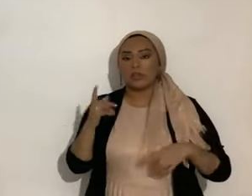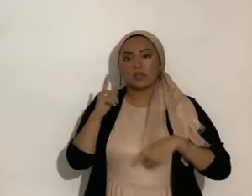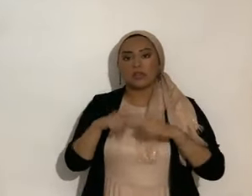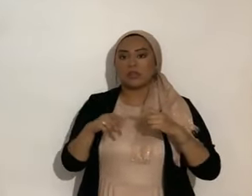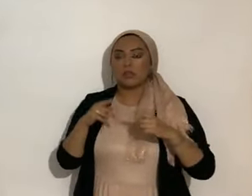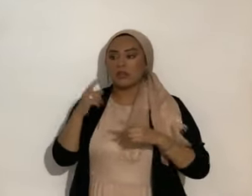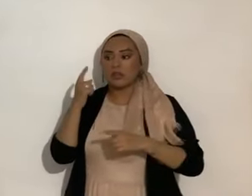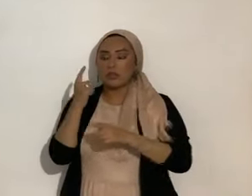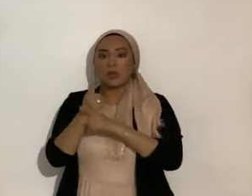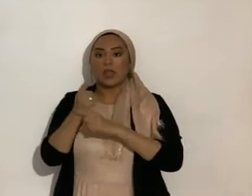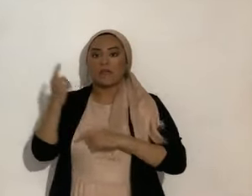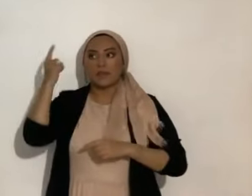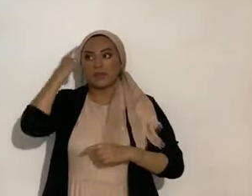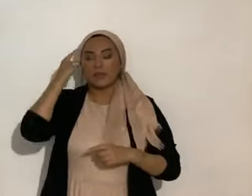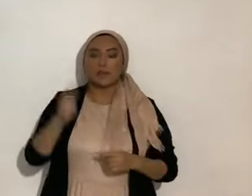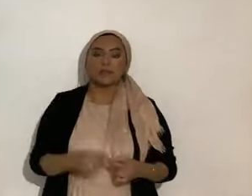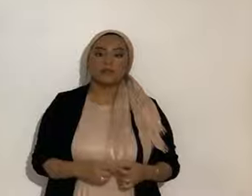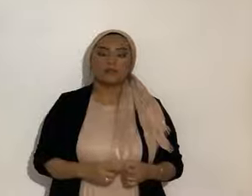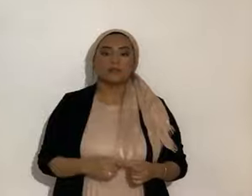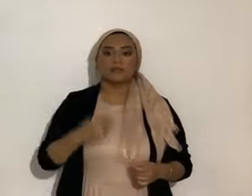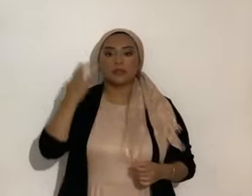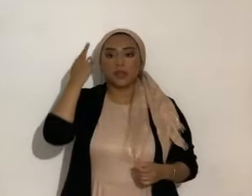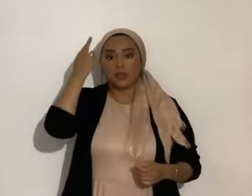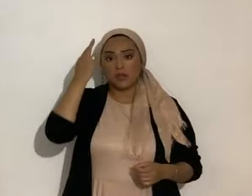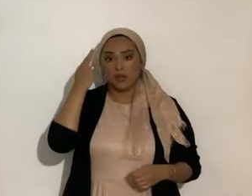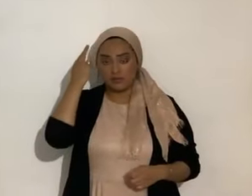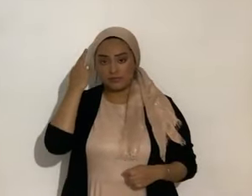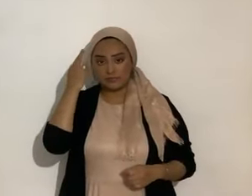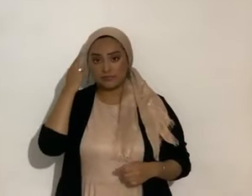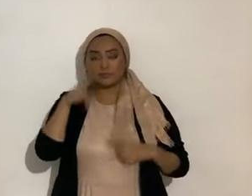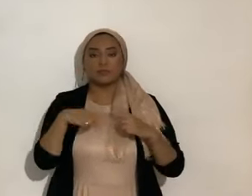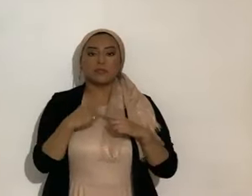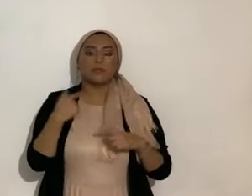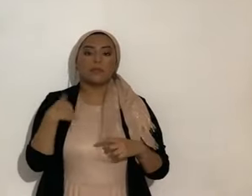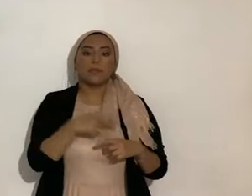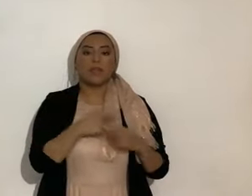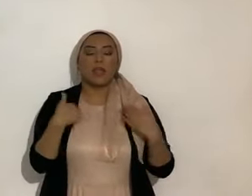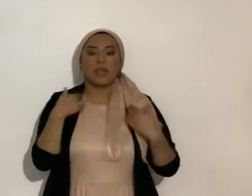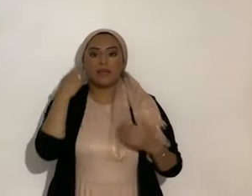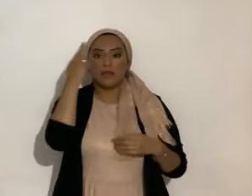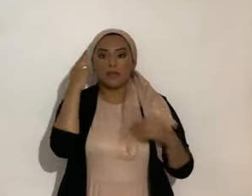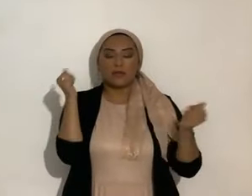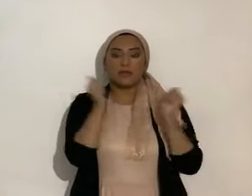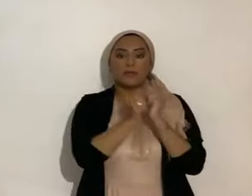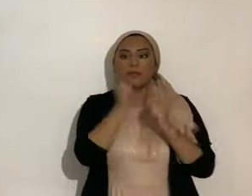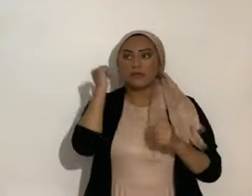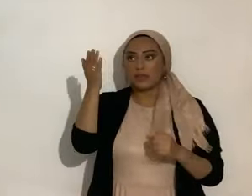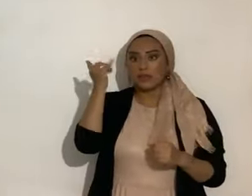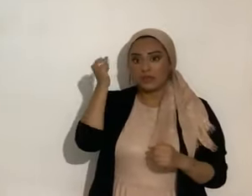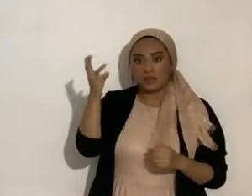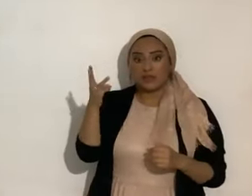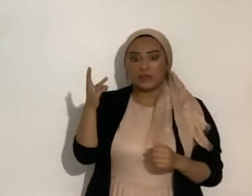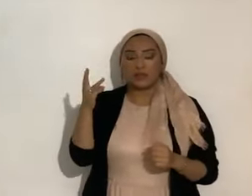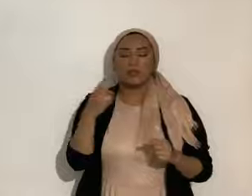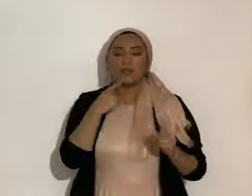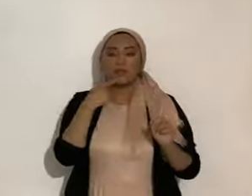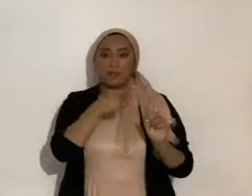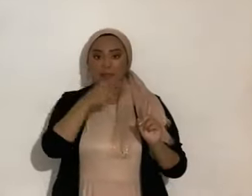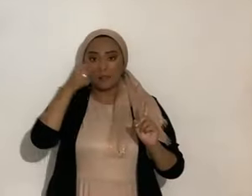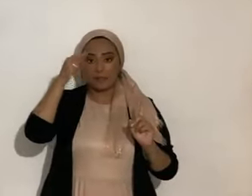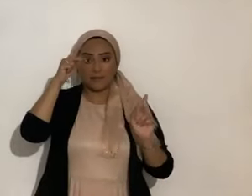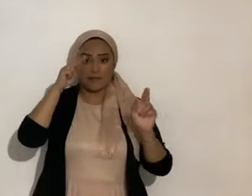corrección. Ahora, la razón, cuando estamos en razón en Yahshua, porque aquí dice que el endemoniado estaba